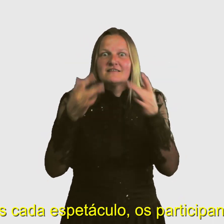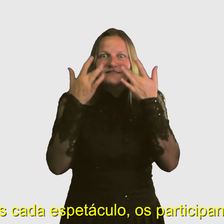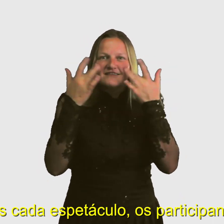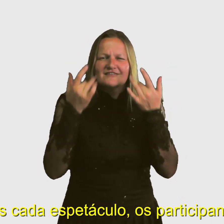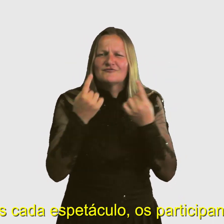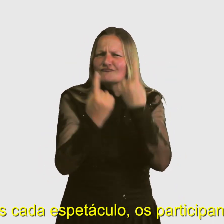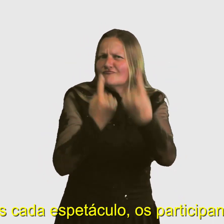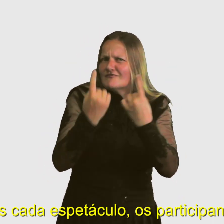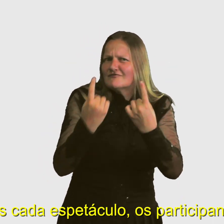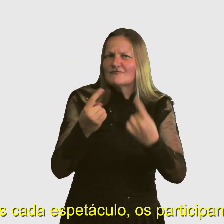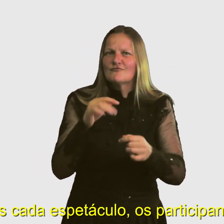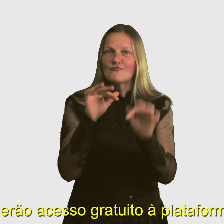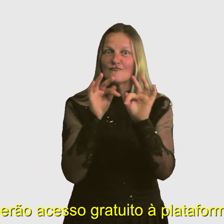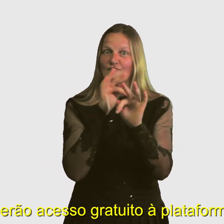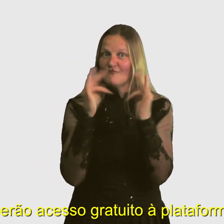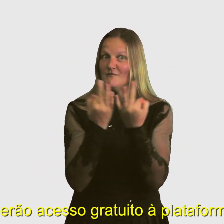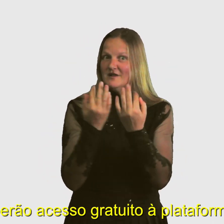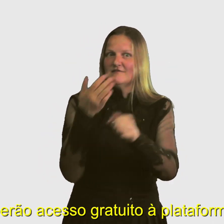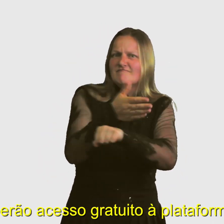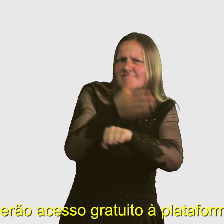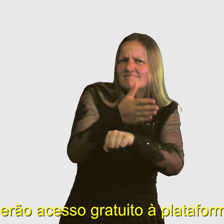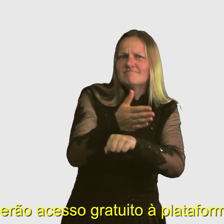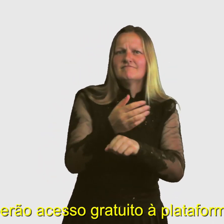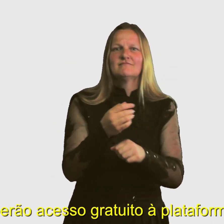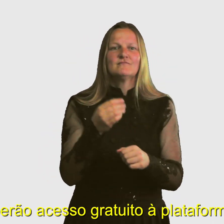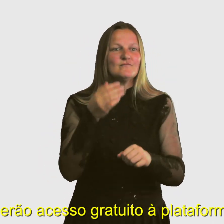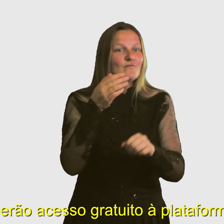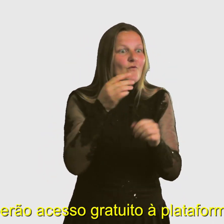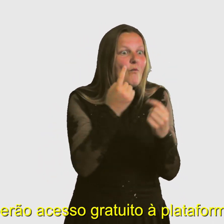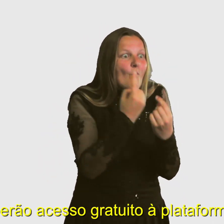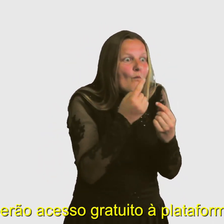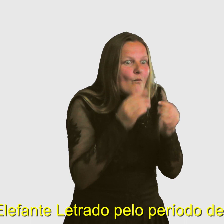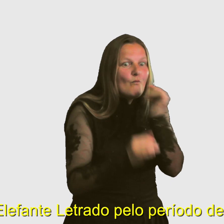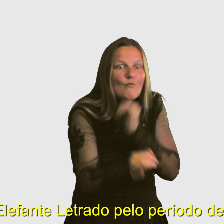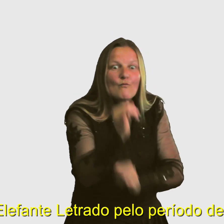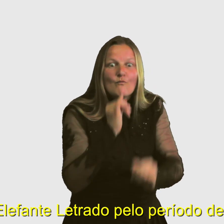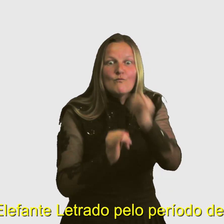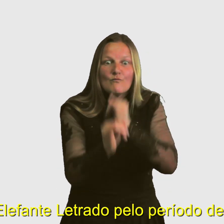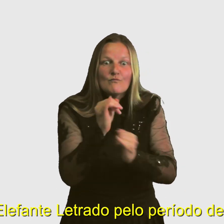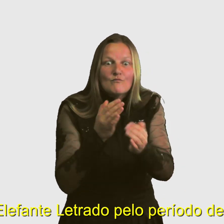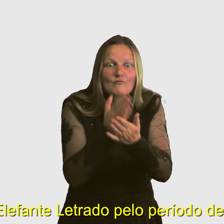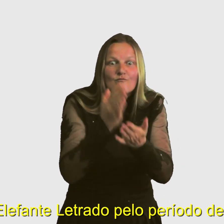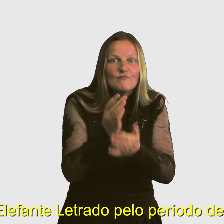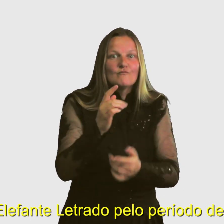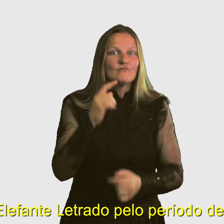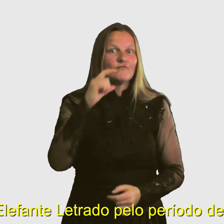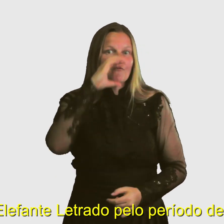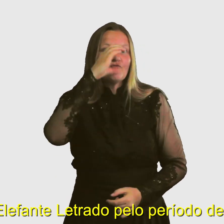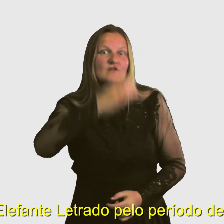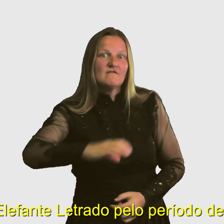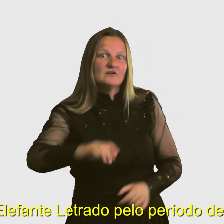espetáculo, os participantes receberão acesso gratuito à plataforma de leitura Elefante Letrado pelo período de um